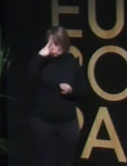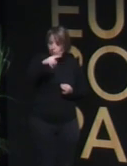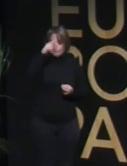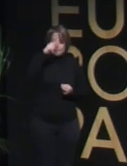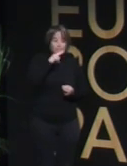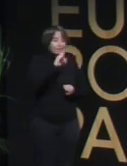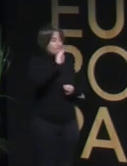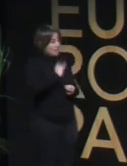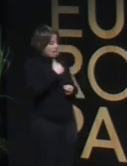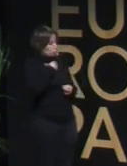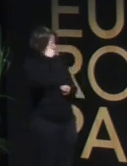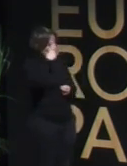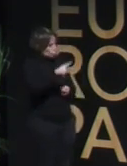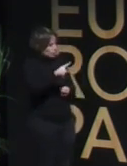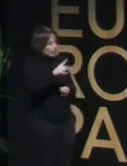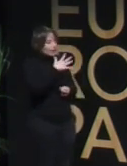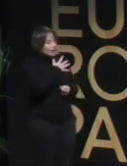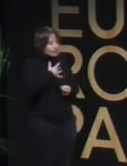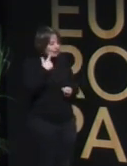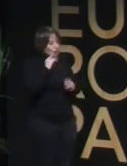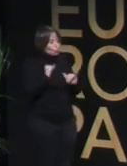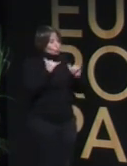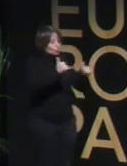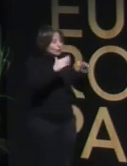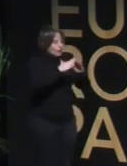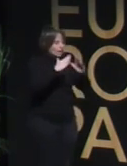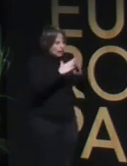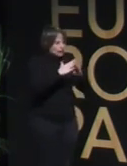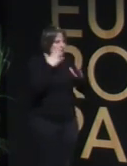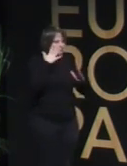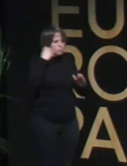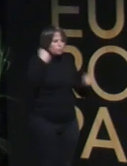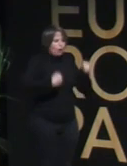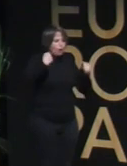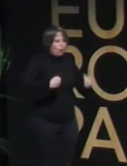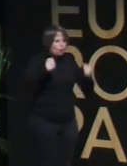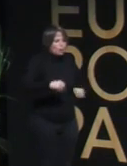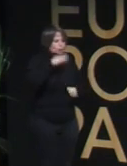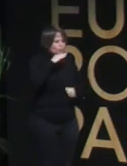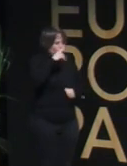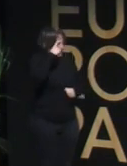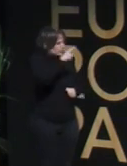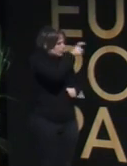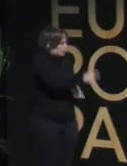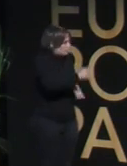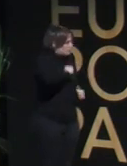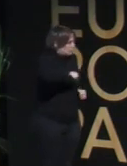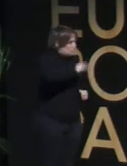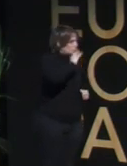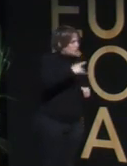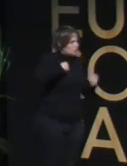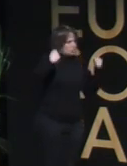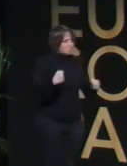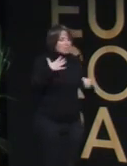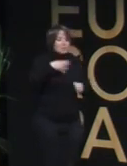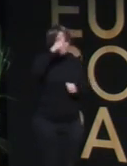mal, prefiero que cuando llegue tener una rabieta y tirarme al suelo y que se enfade conmigo y sé que está mal porque yo me he portado mal, que no, que mi